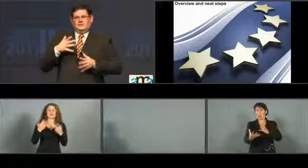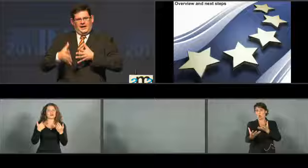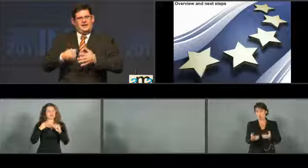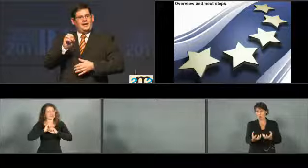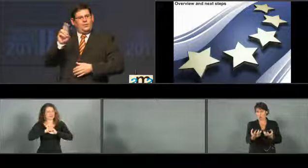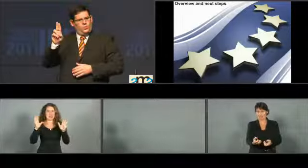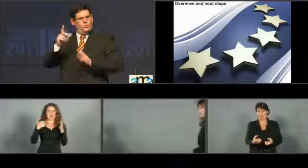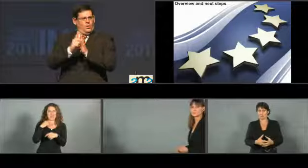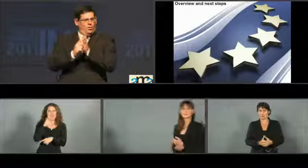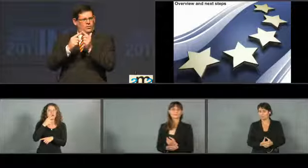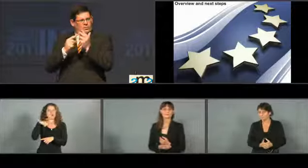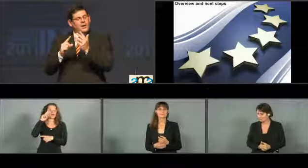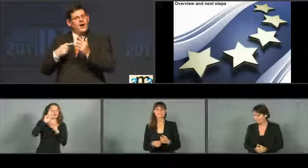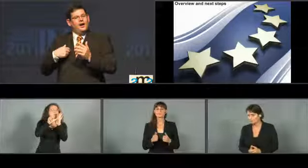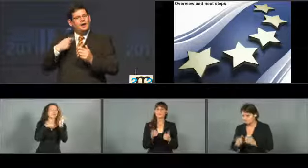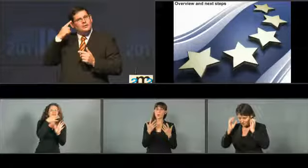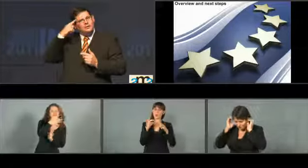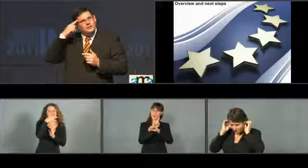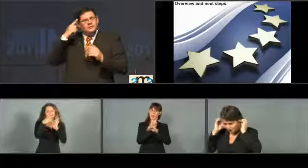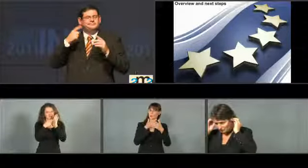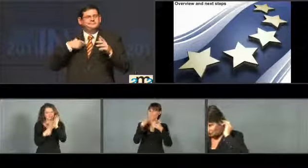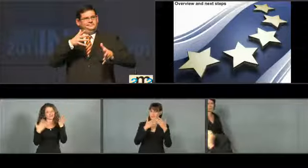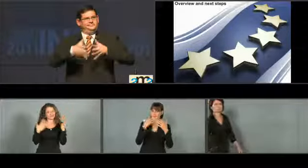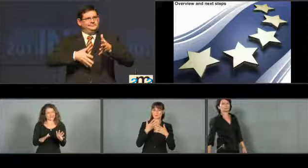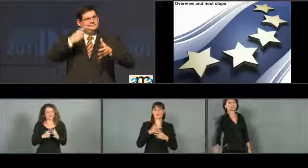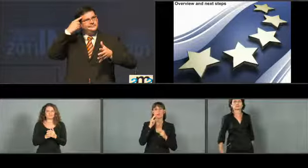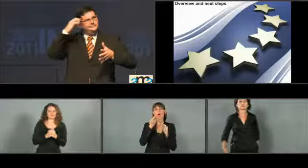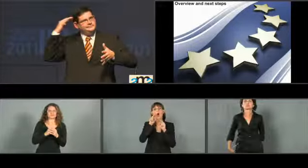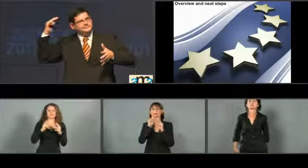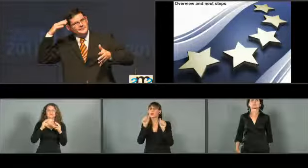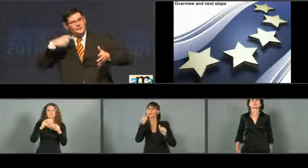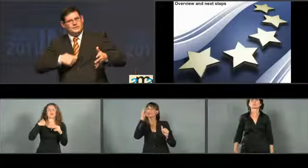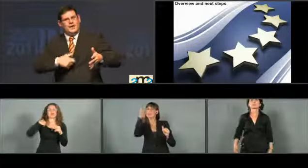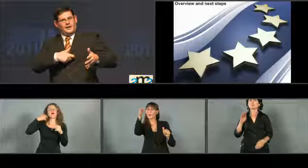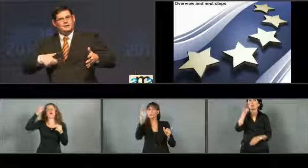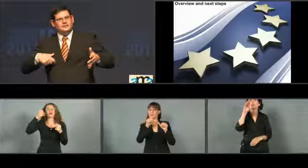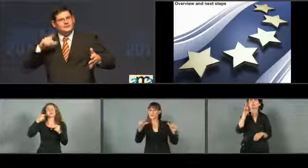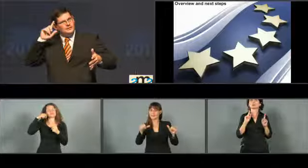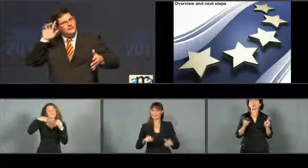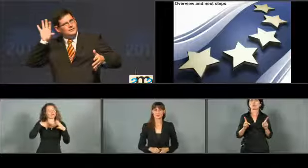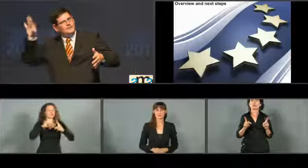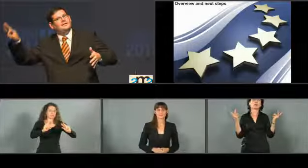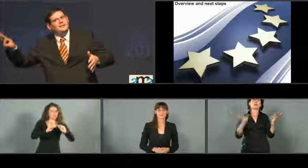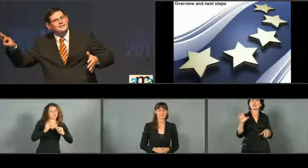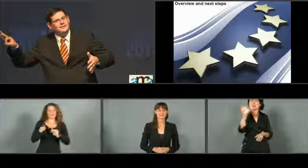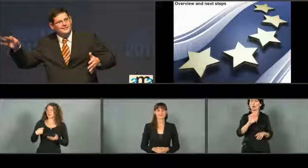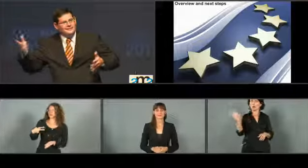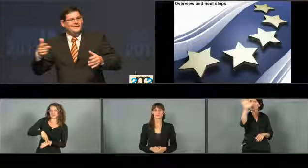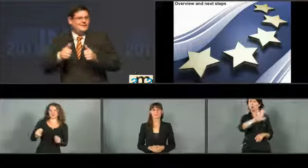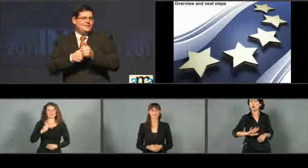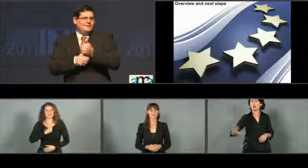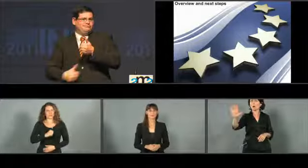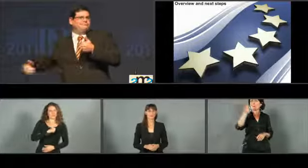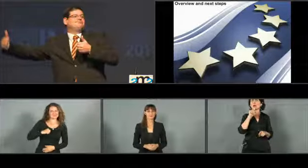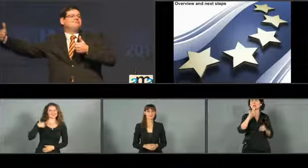on peut se poser la question. Il est clair qu'en Europe, certaines lois dit certaines choses, mais comme je vous